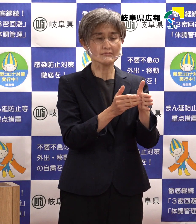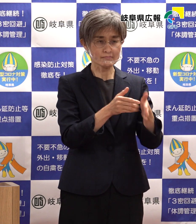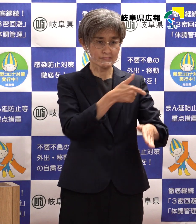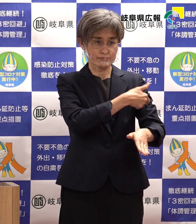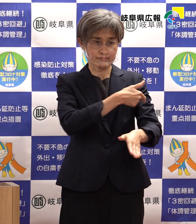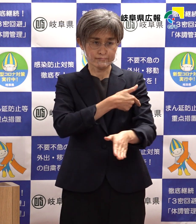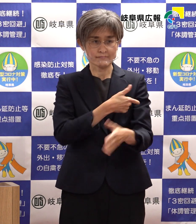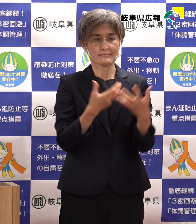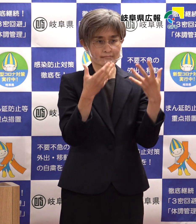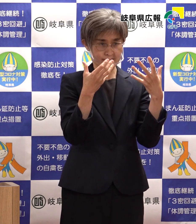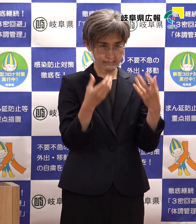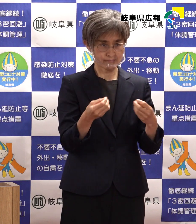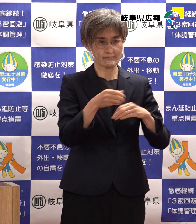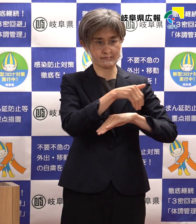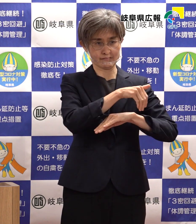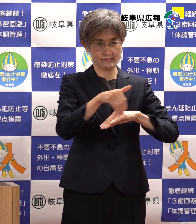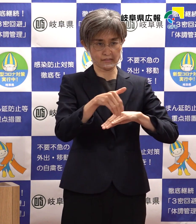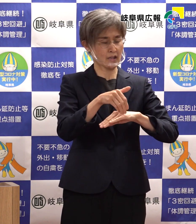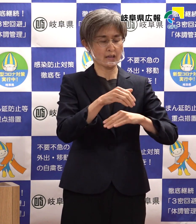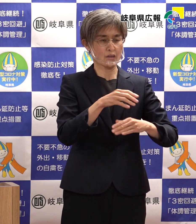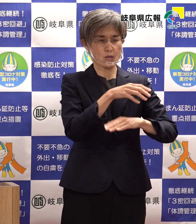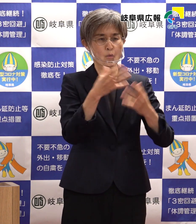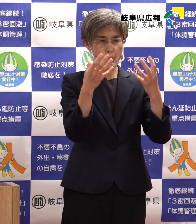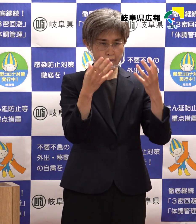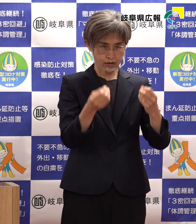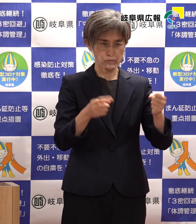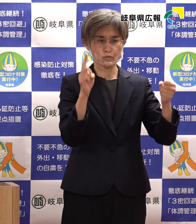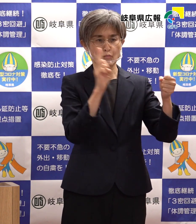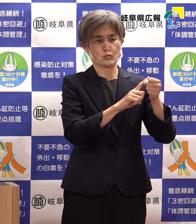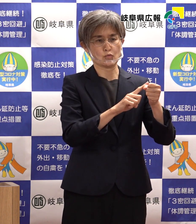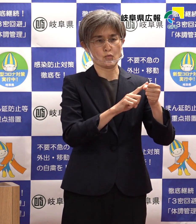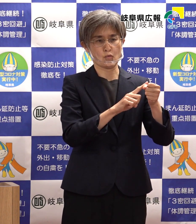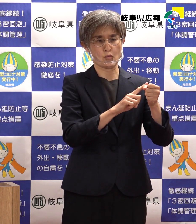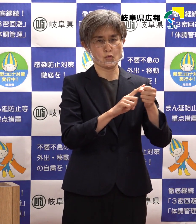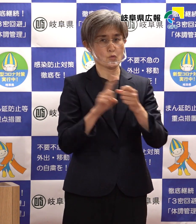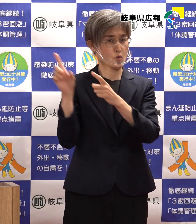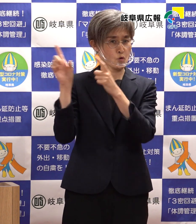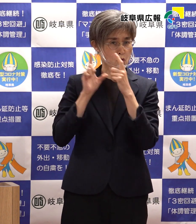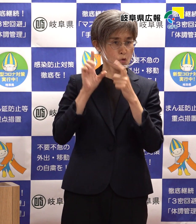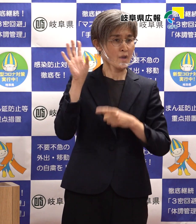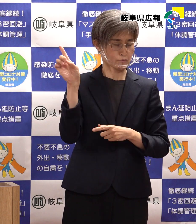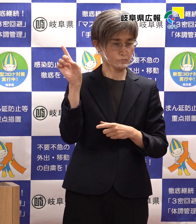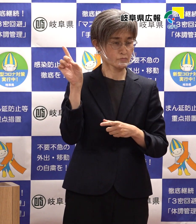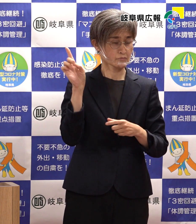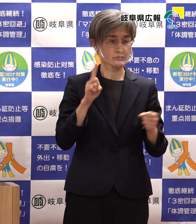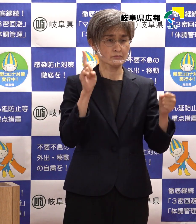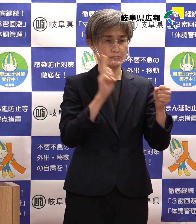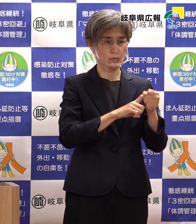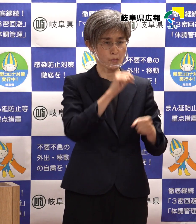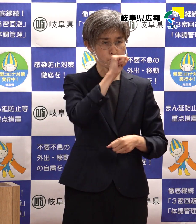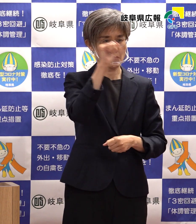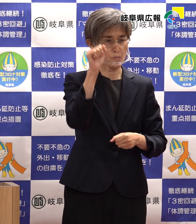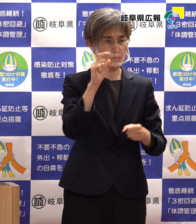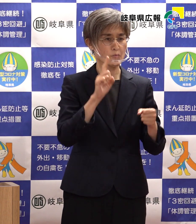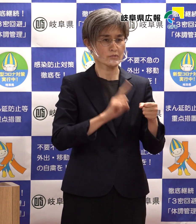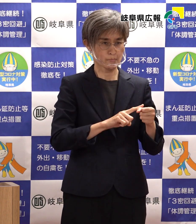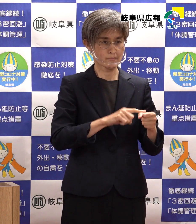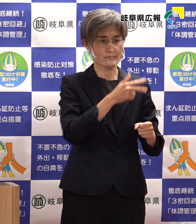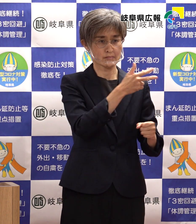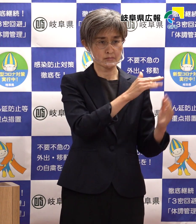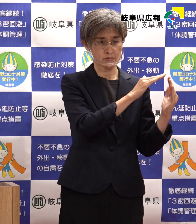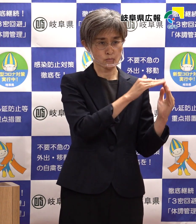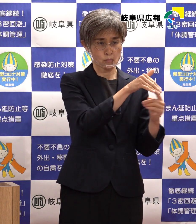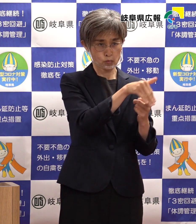こういう、目標が来ておりますので、なんとかその目標を達成するべく、今、市町村、あるい